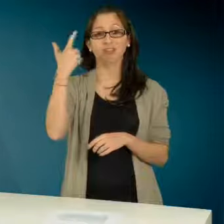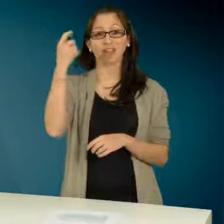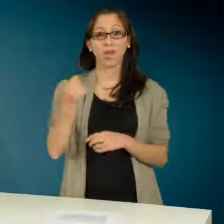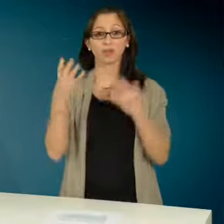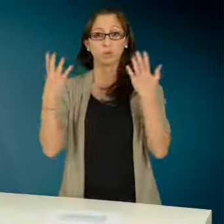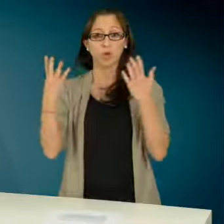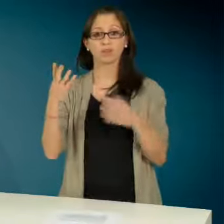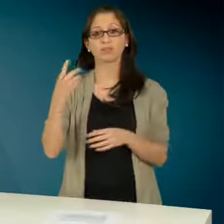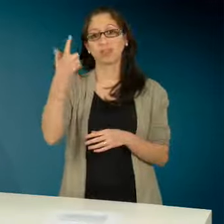Jahren